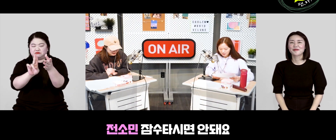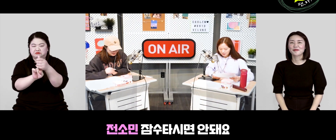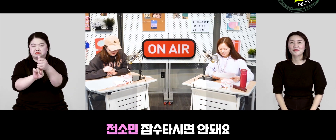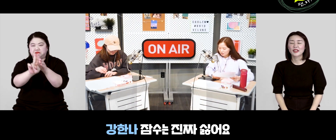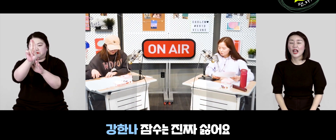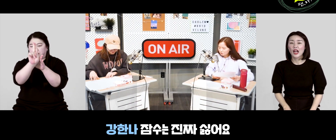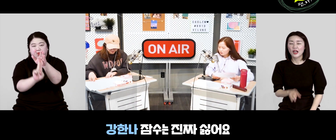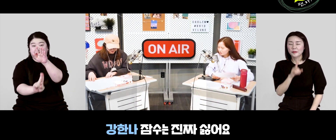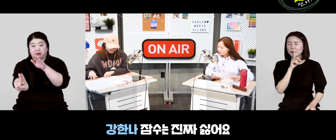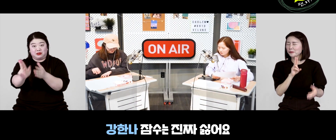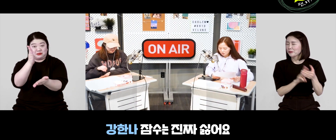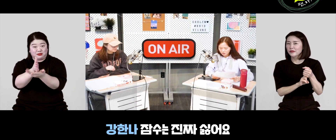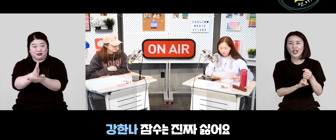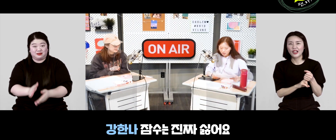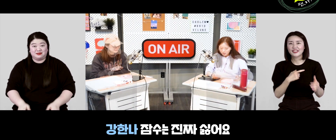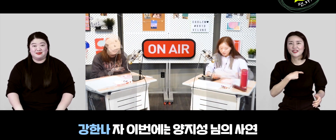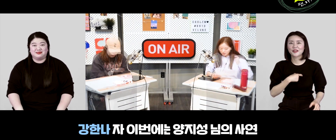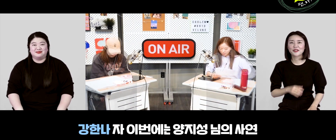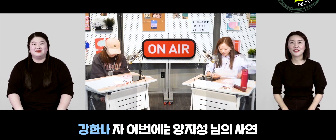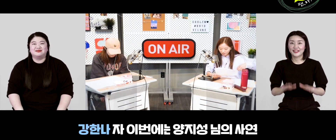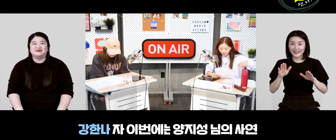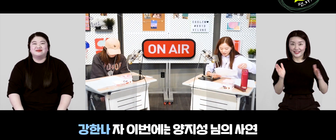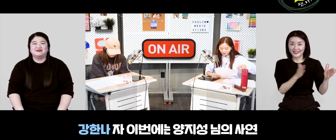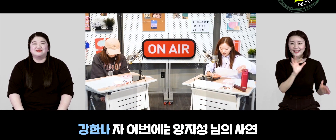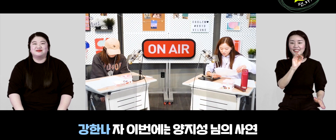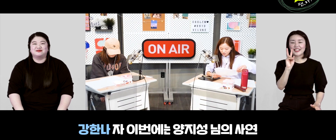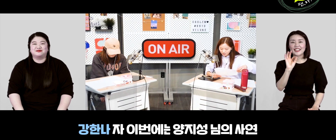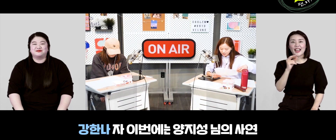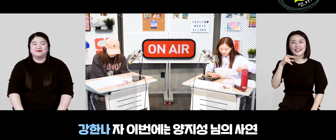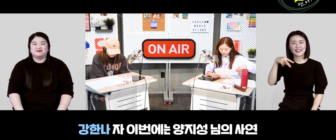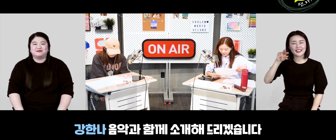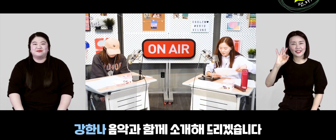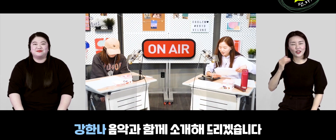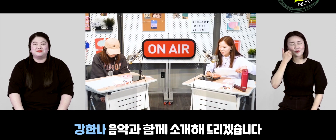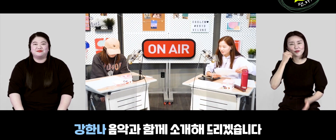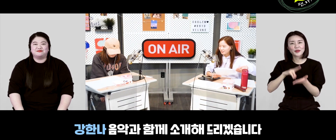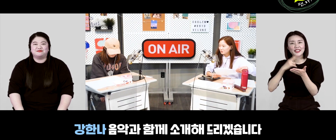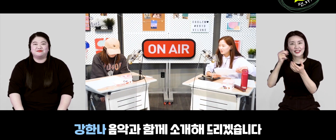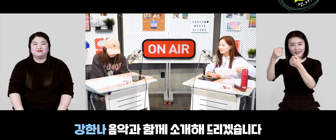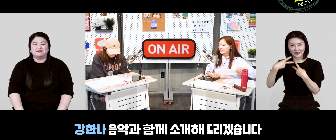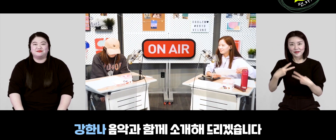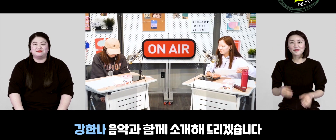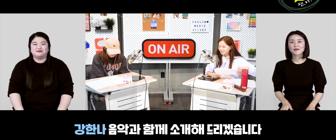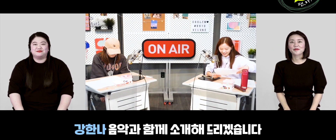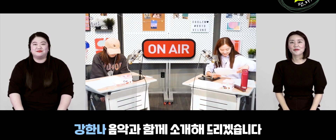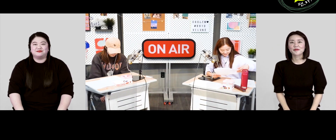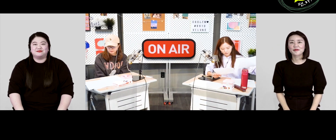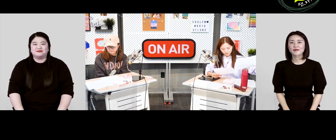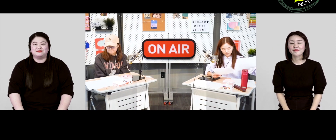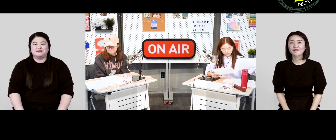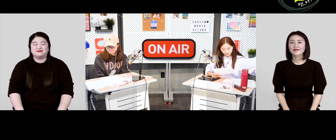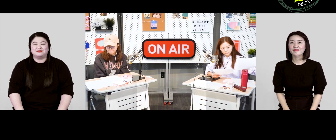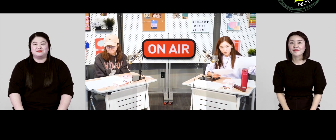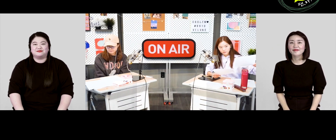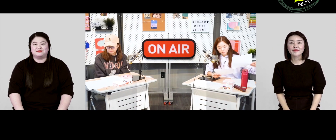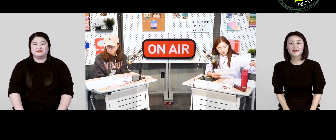타시면 안 돼요. 잠수는 진짜 싫어요. 자, 이번에는 양지성님의 사연 음악과 함께 소개해드리겠습니다.